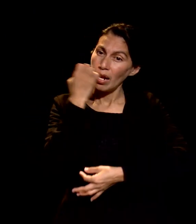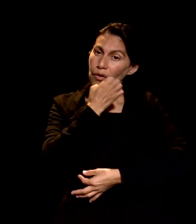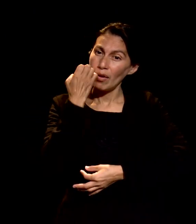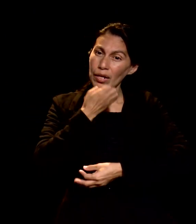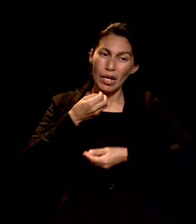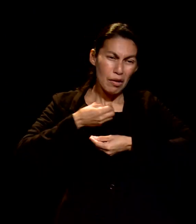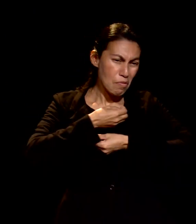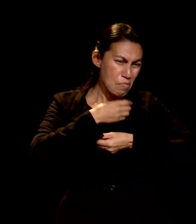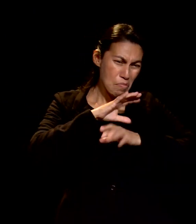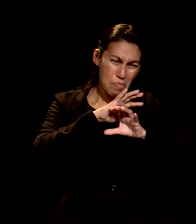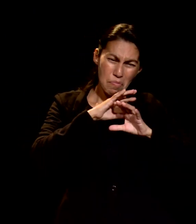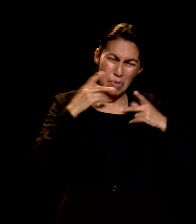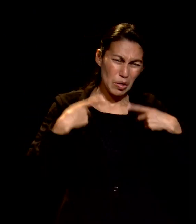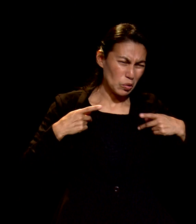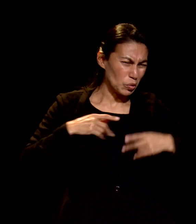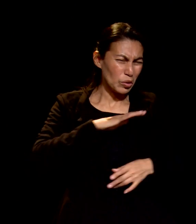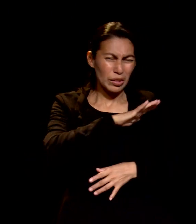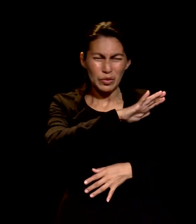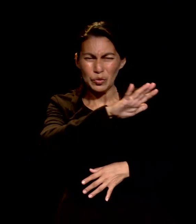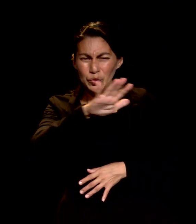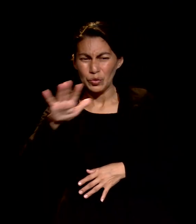evangelio a todo el mundo.